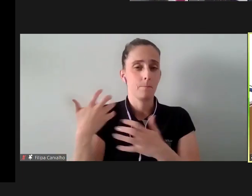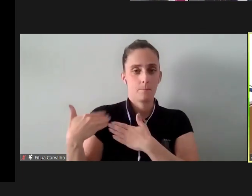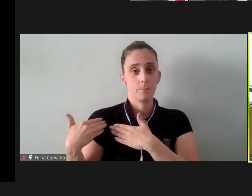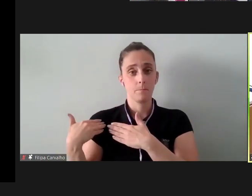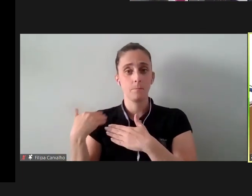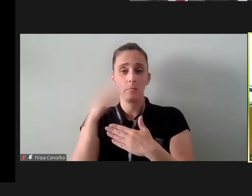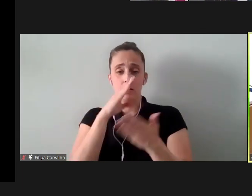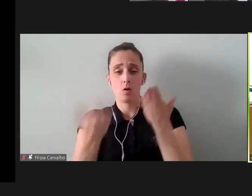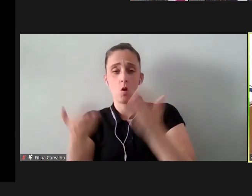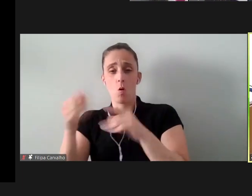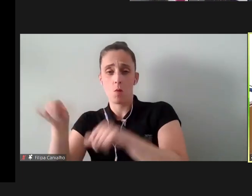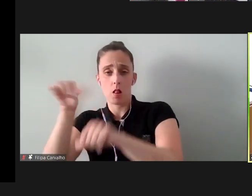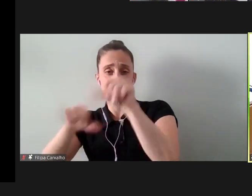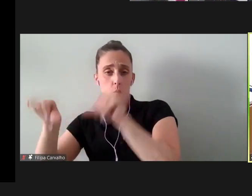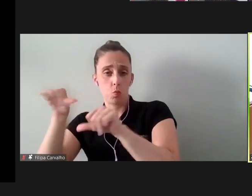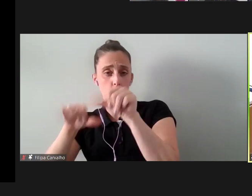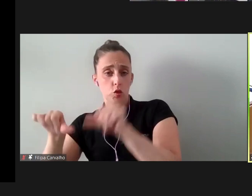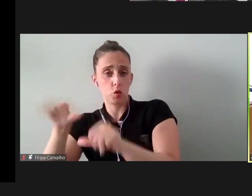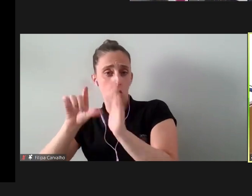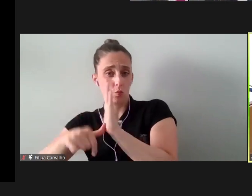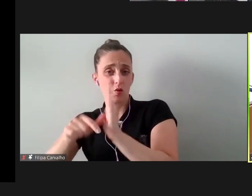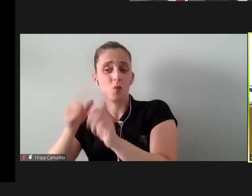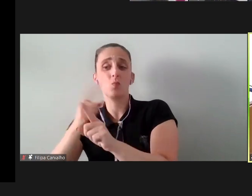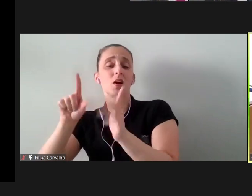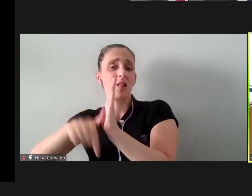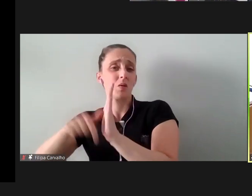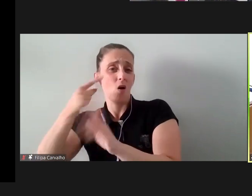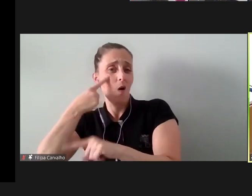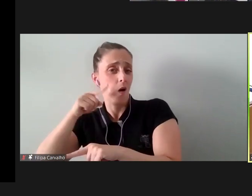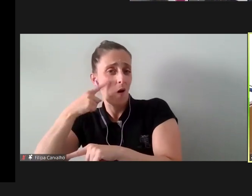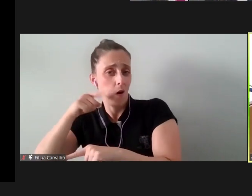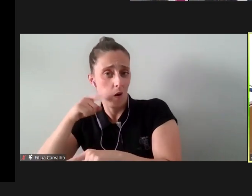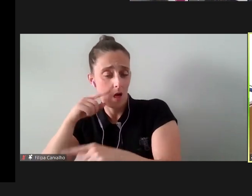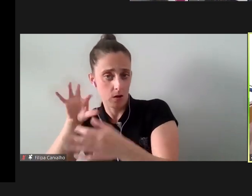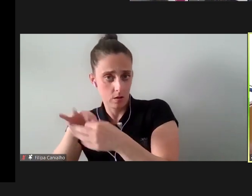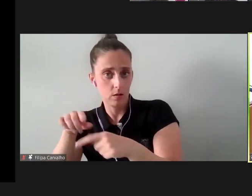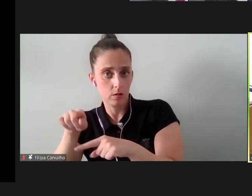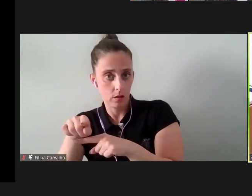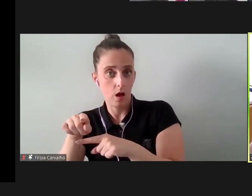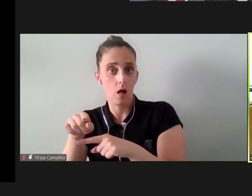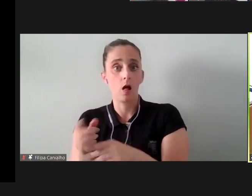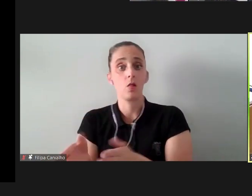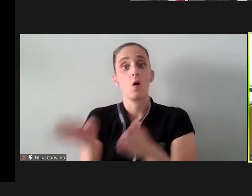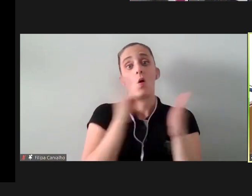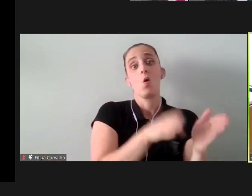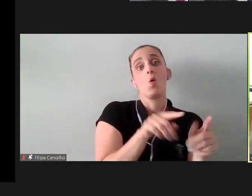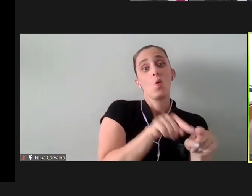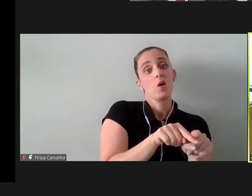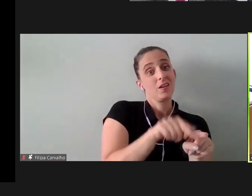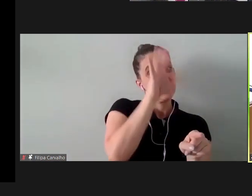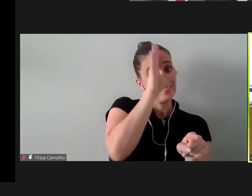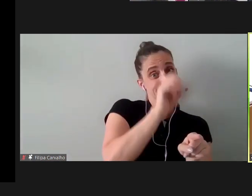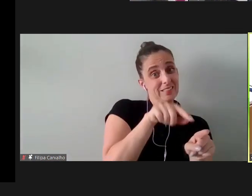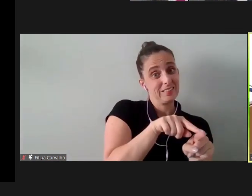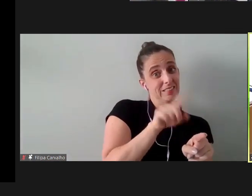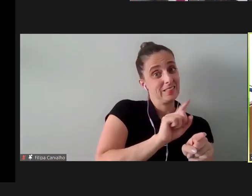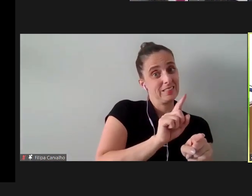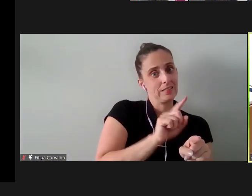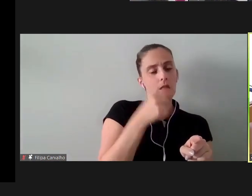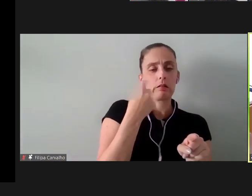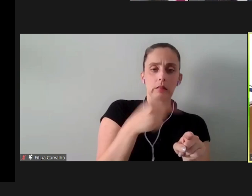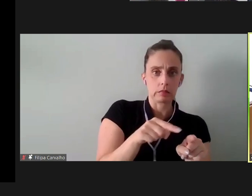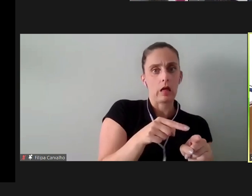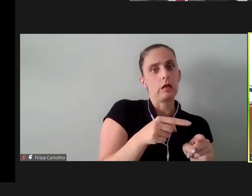no laboratório, eles têm uma característica de serem mais experimentais. Os da transformação governamental já tem